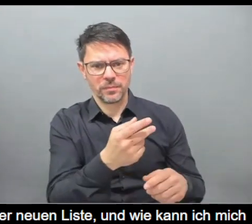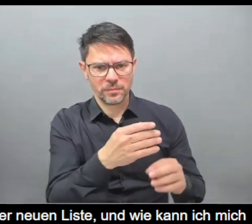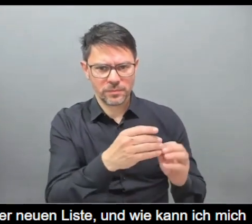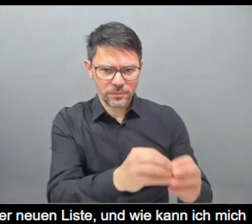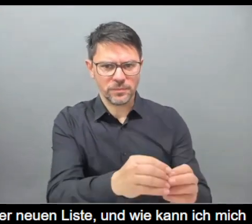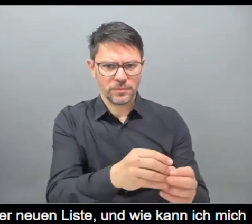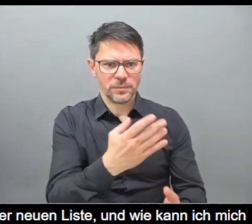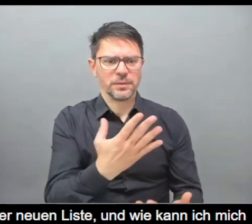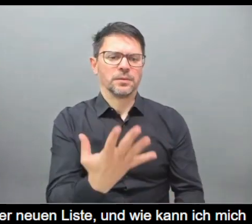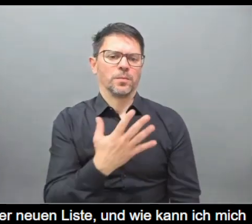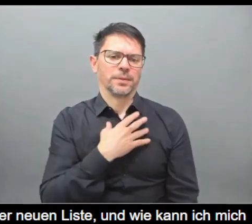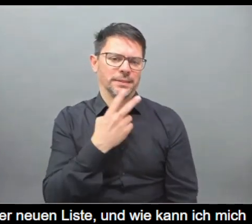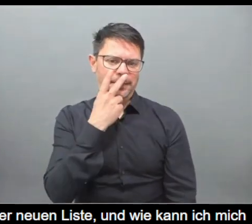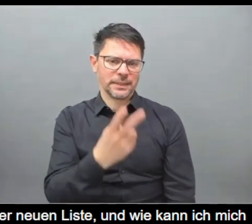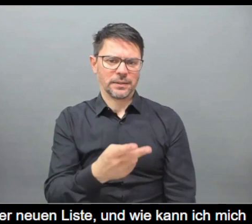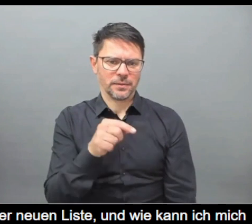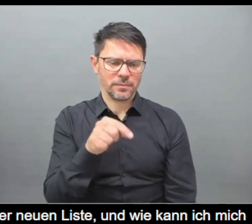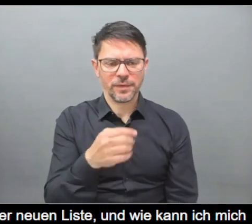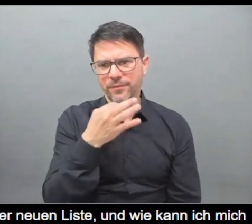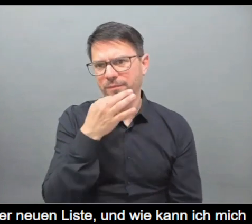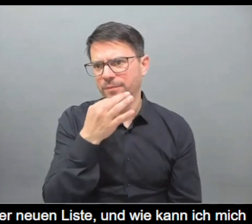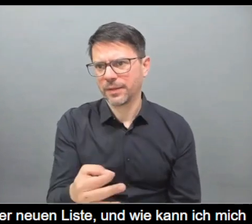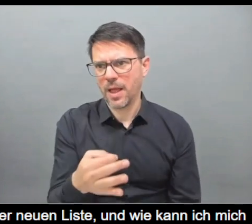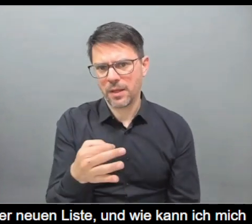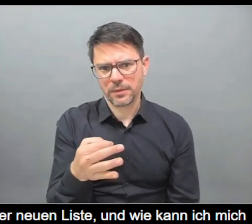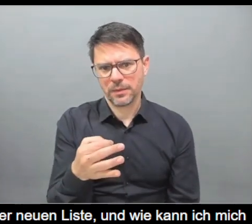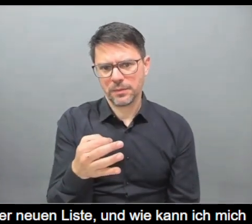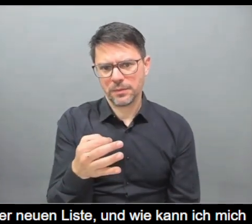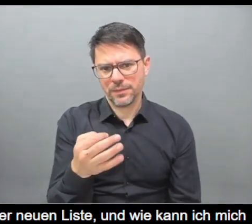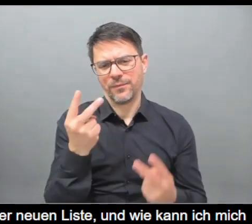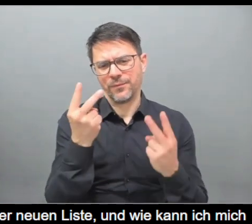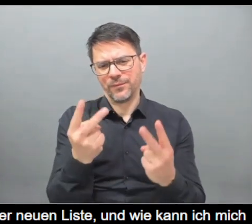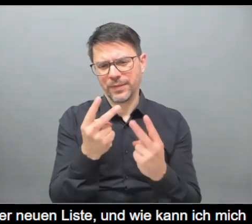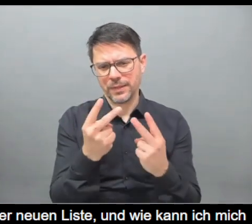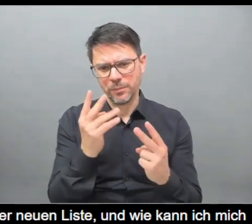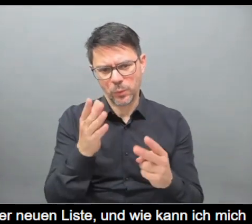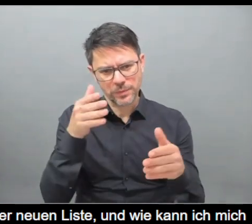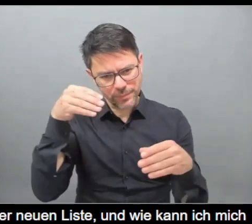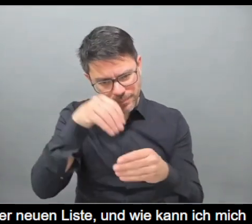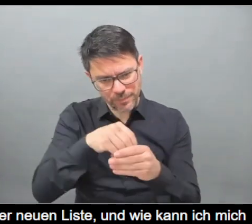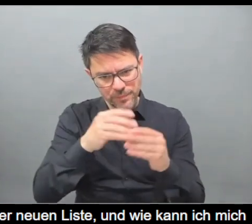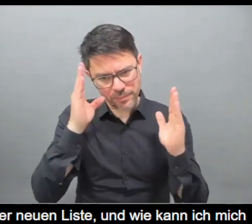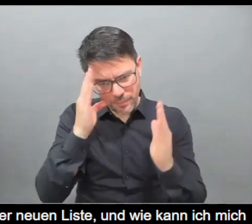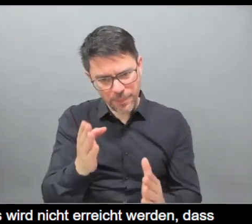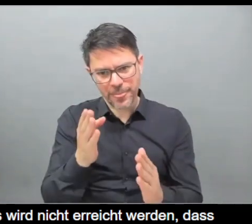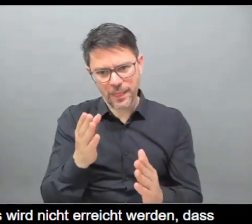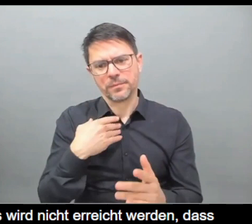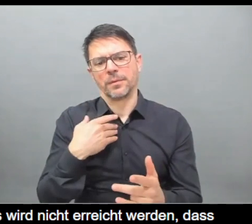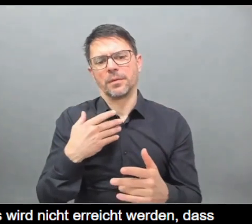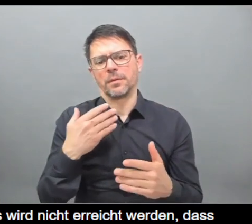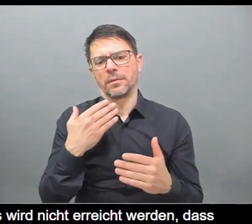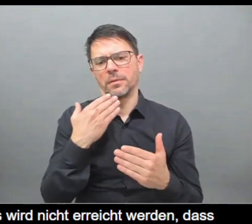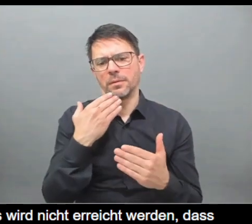dankbar, dass in Bayern der Gesundheitsminister diesen Weg beschreiten will, dass er sich mit uns zusammen Gedanken macht,